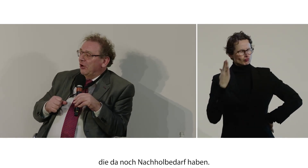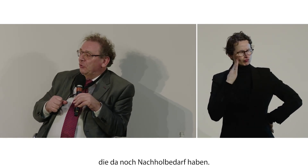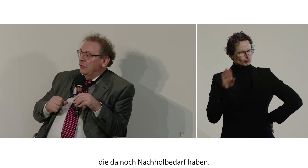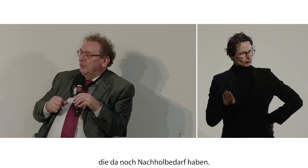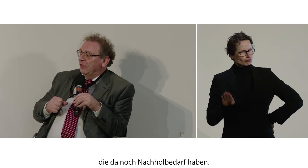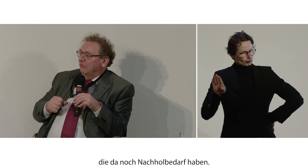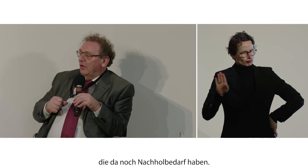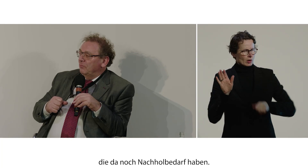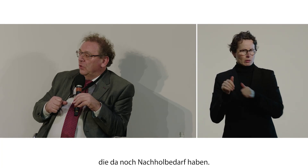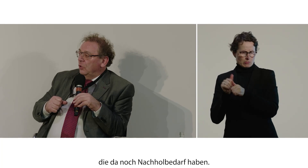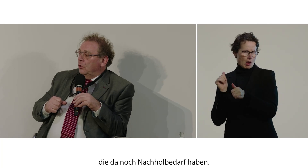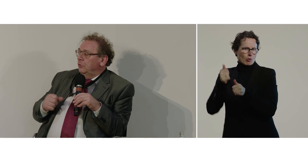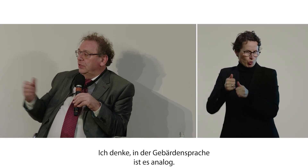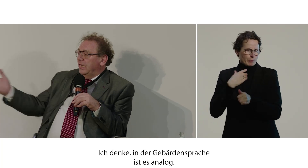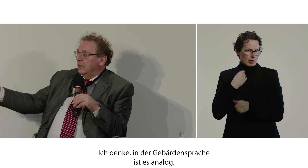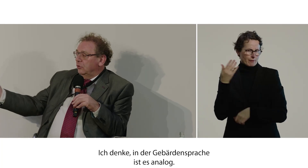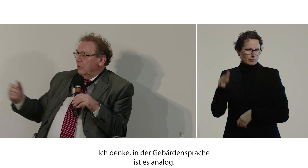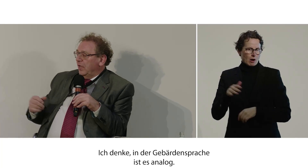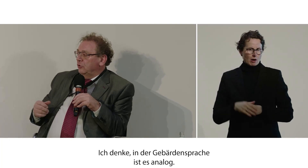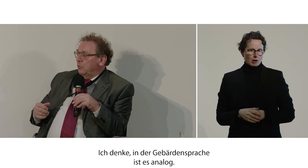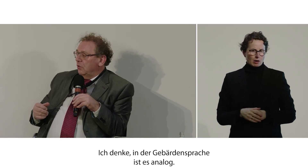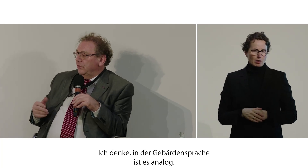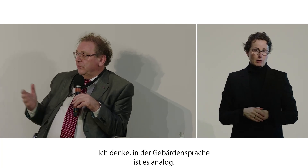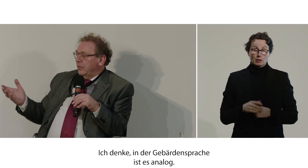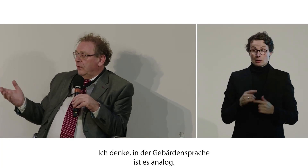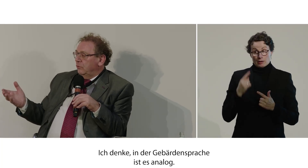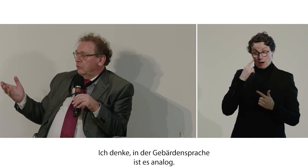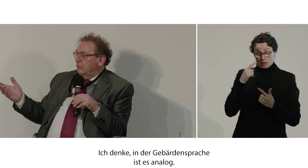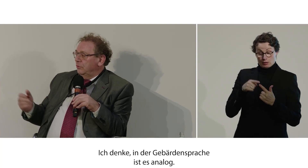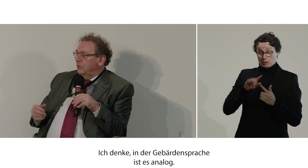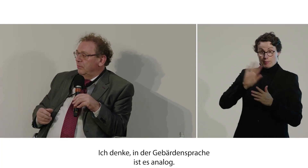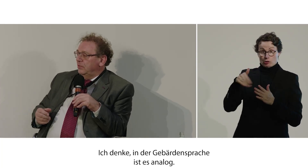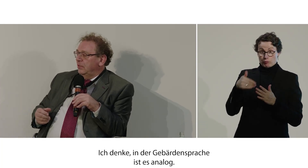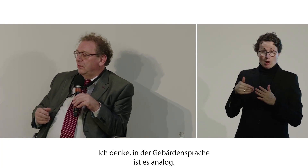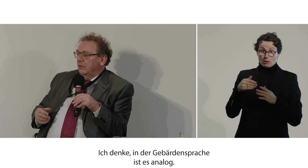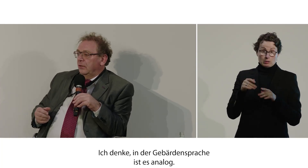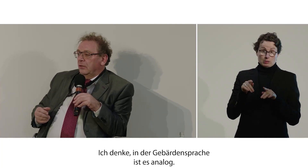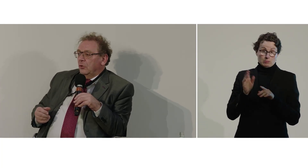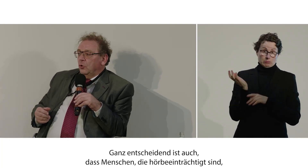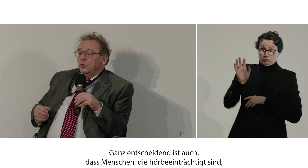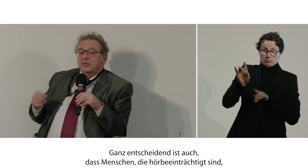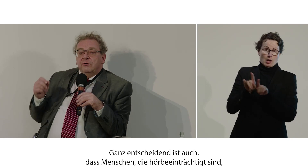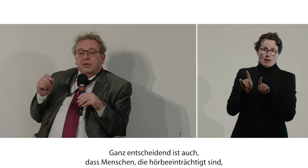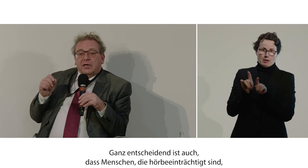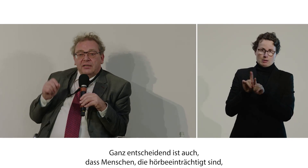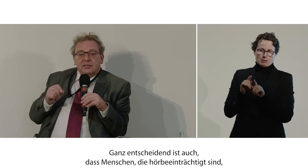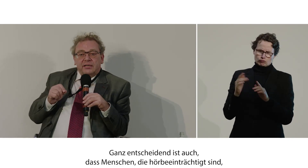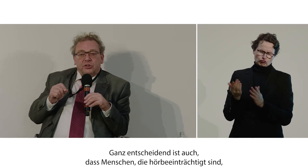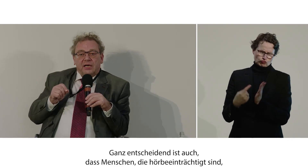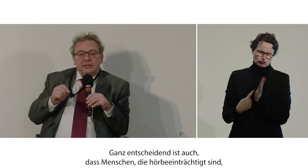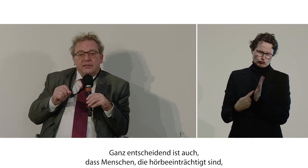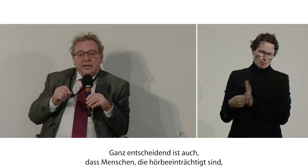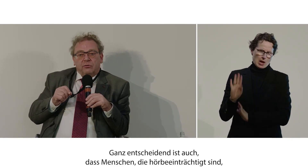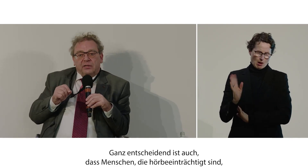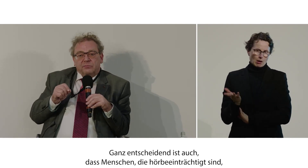da noch Nachholbedarf haben. Ich denke, in der Gebärdensprache ist es analog und wichtig. Ganz